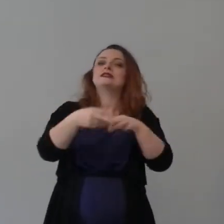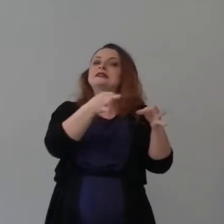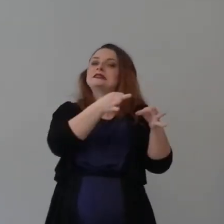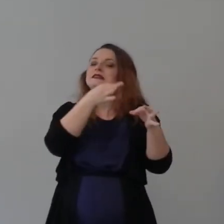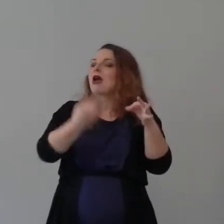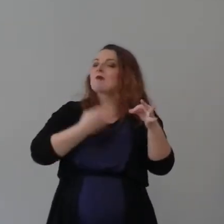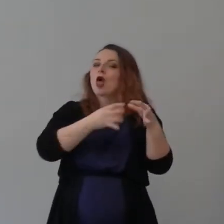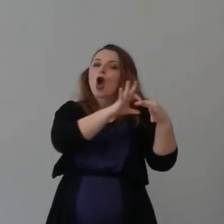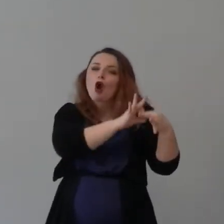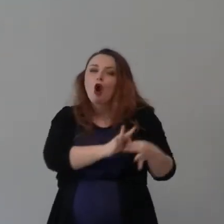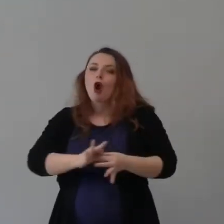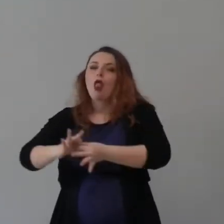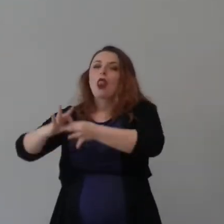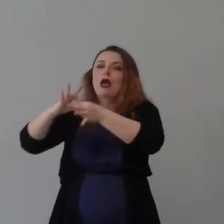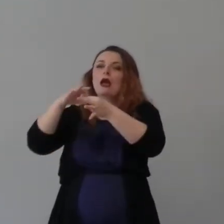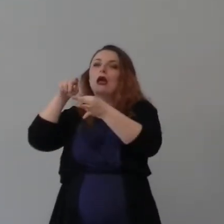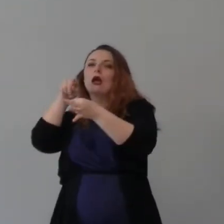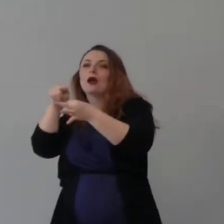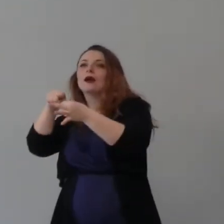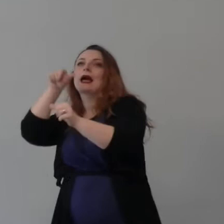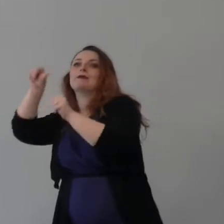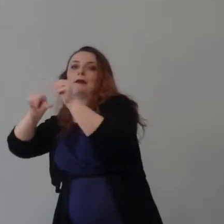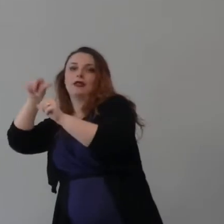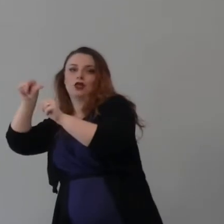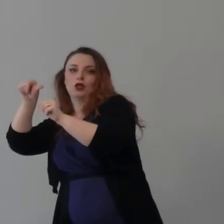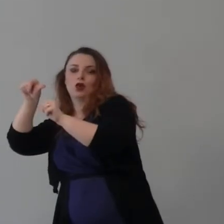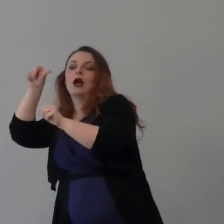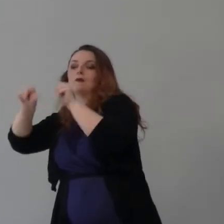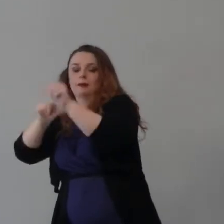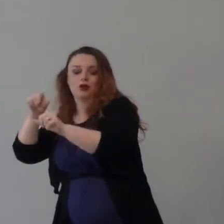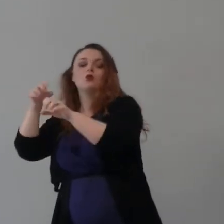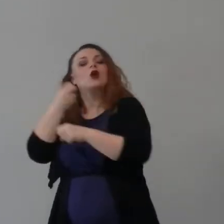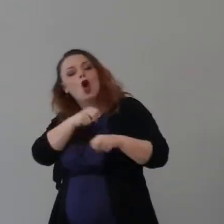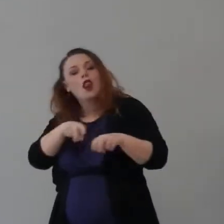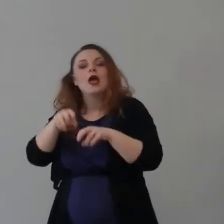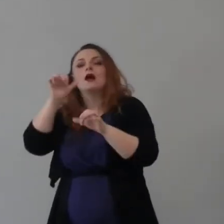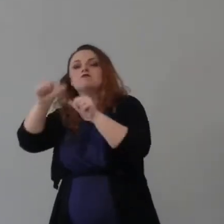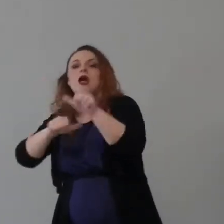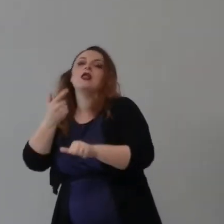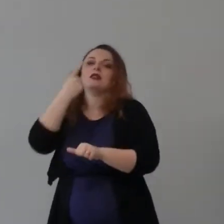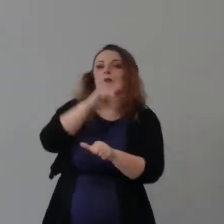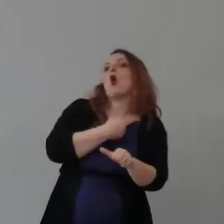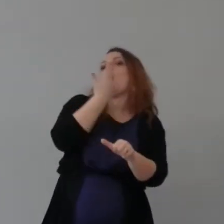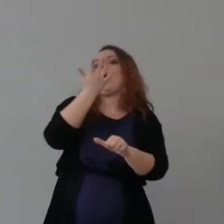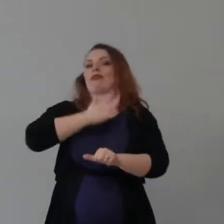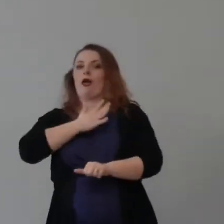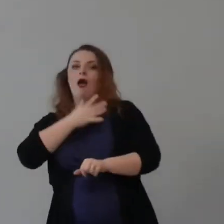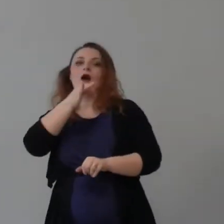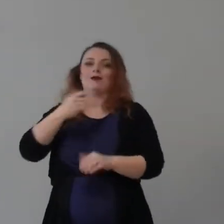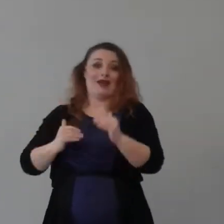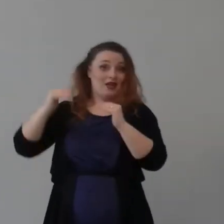sempre a un qualche tipo di cambiamento. Correre a cambiare, cambiare la nostra età, cambiamo per